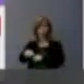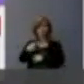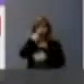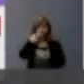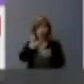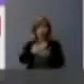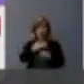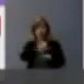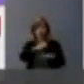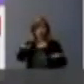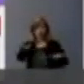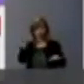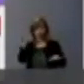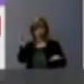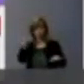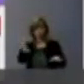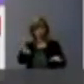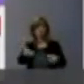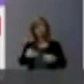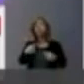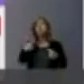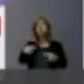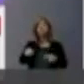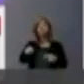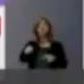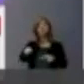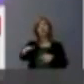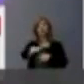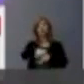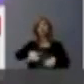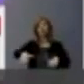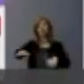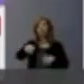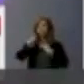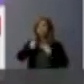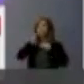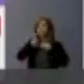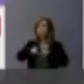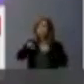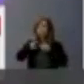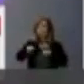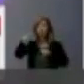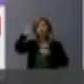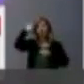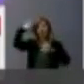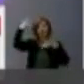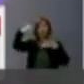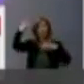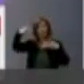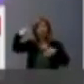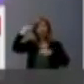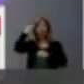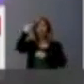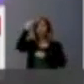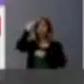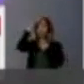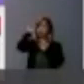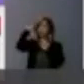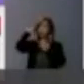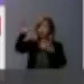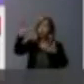sviluppo della mente di un libero pensiero di una modalità eh come dire di confronto con